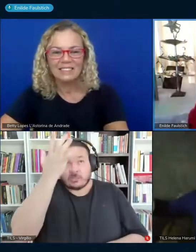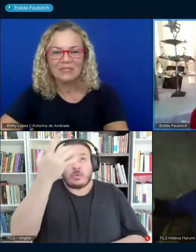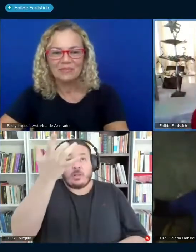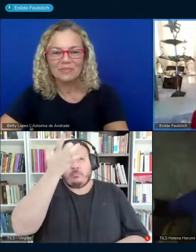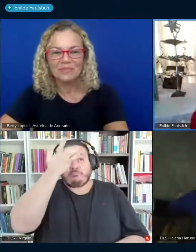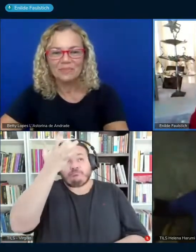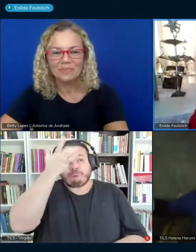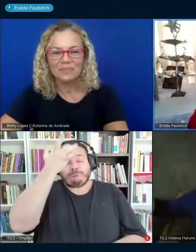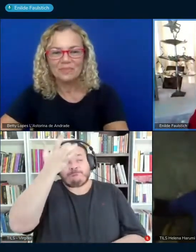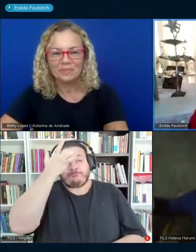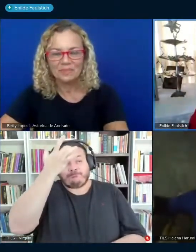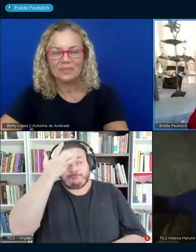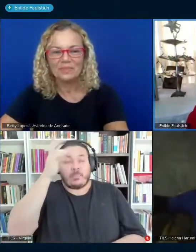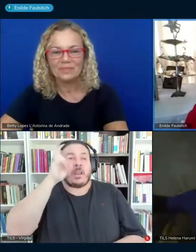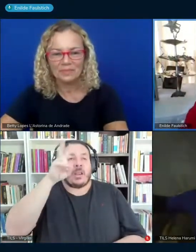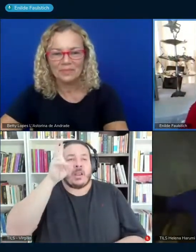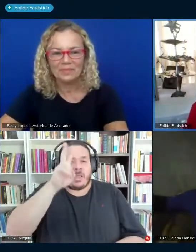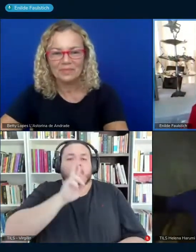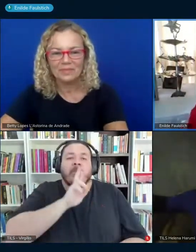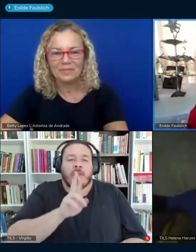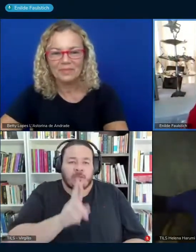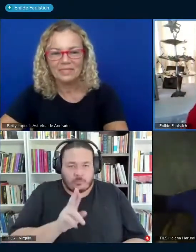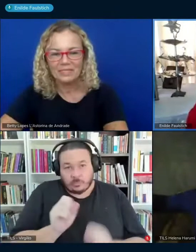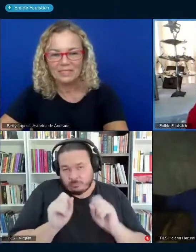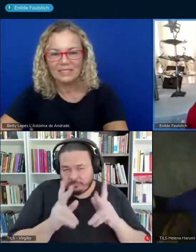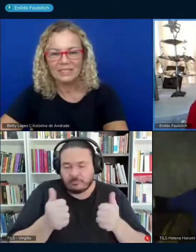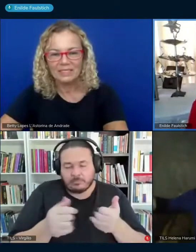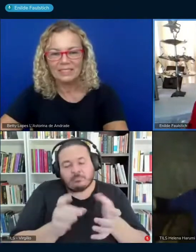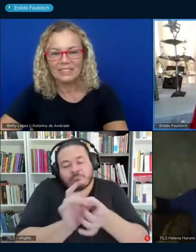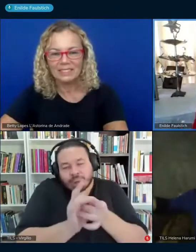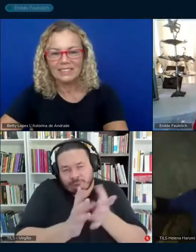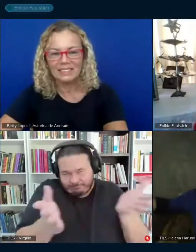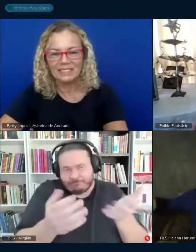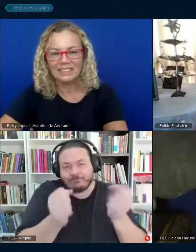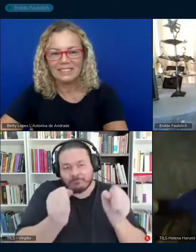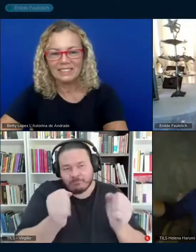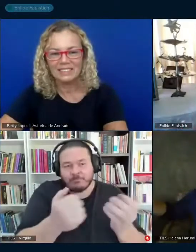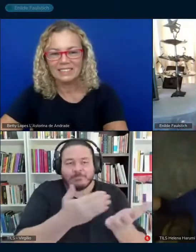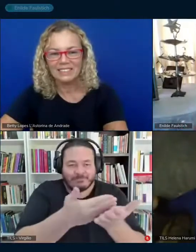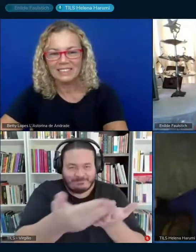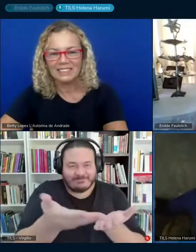tem que, o que ele tem que dizer, tá bom? À vontade, pode começar.